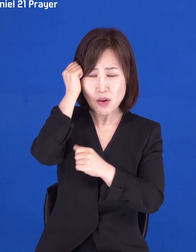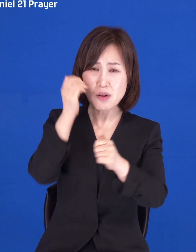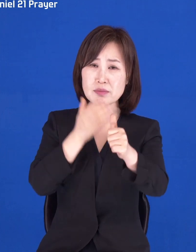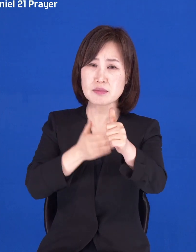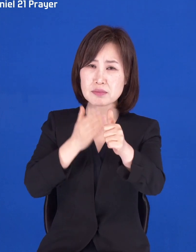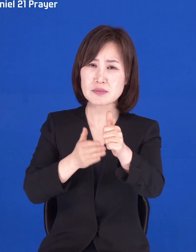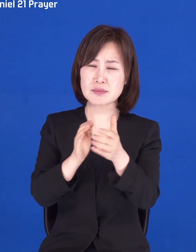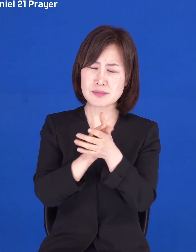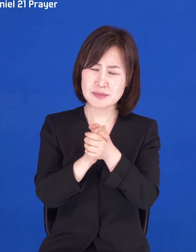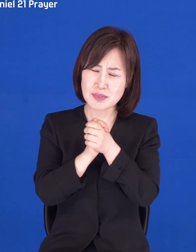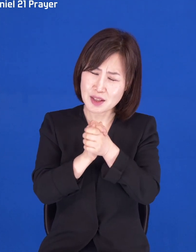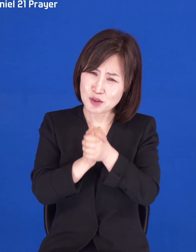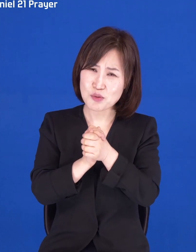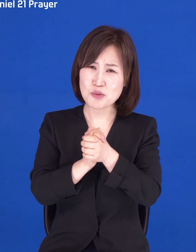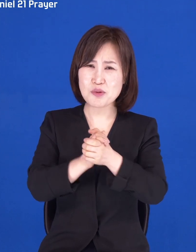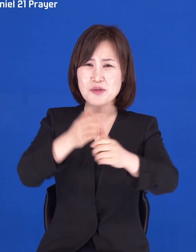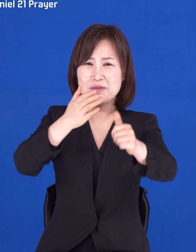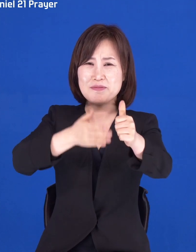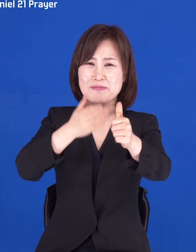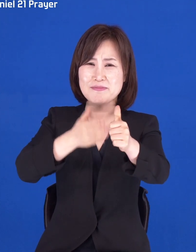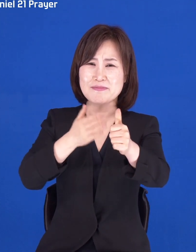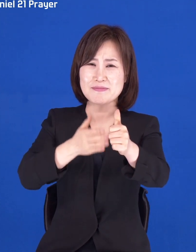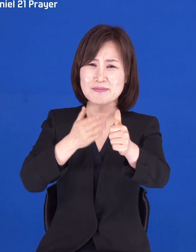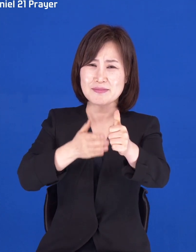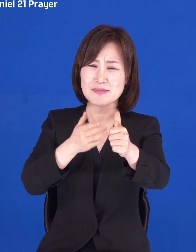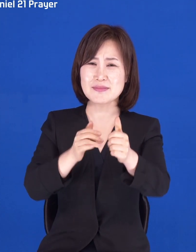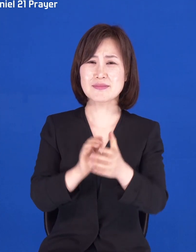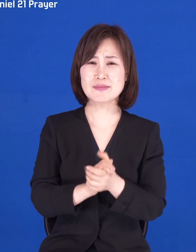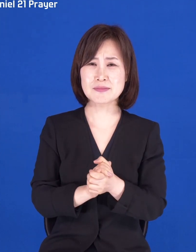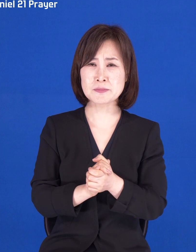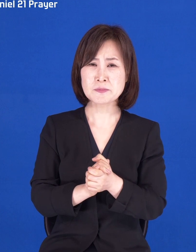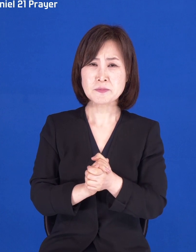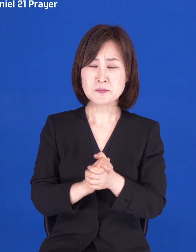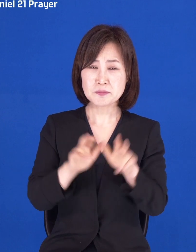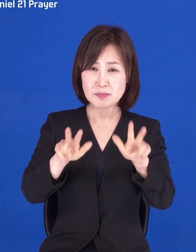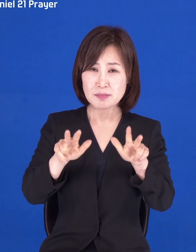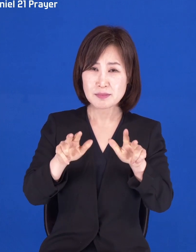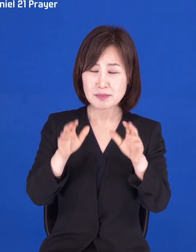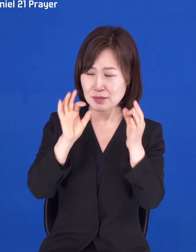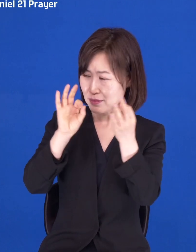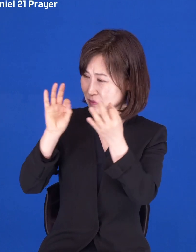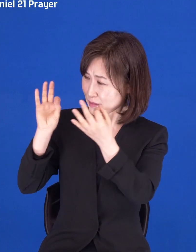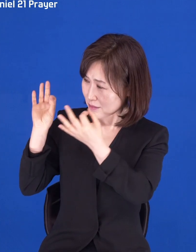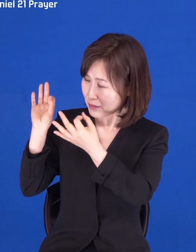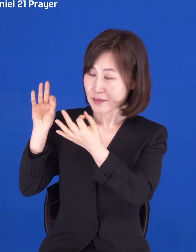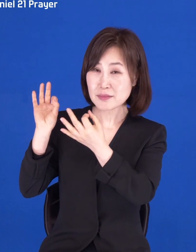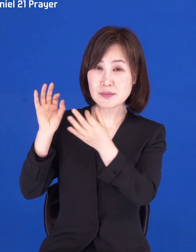기도해 주시면 감사하겠습니다. 지금 와서 돌아보면